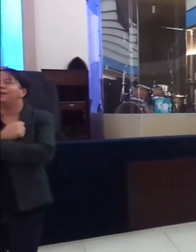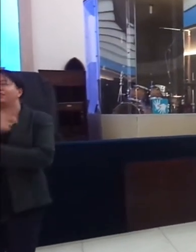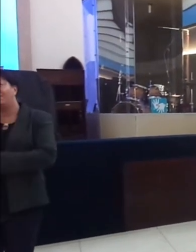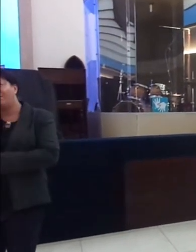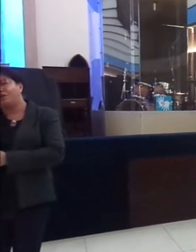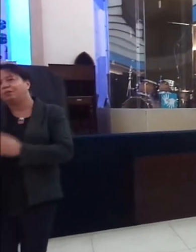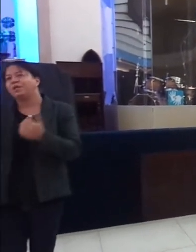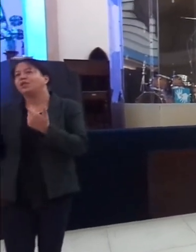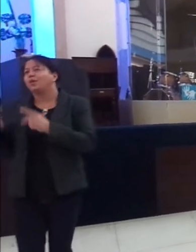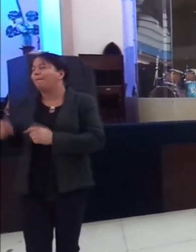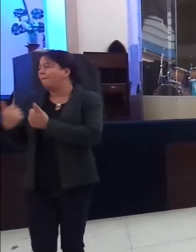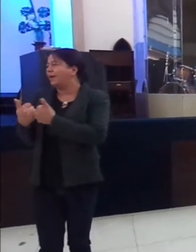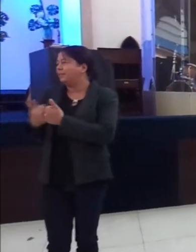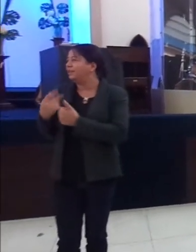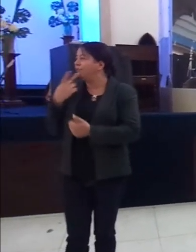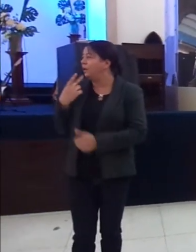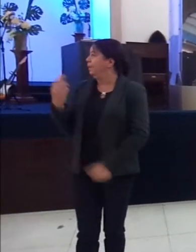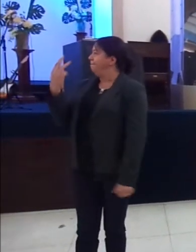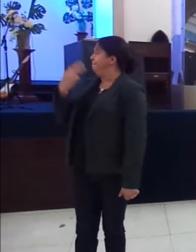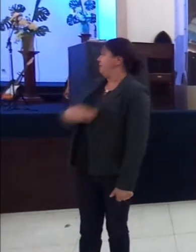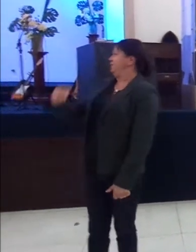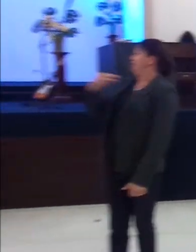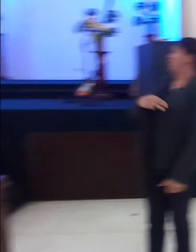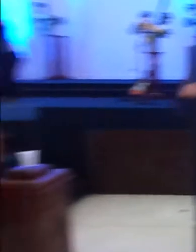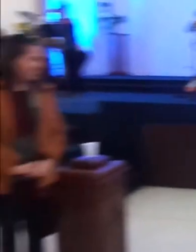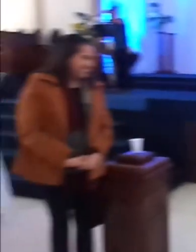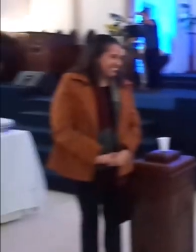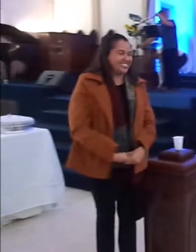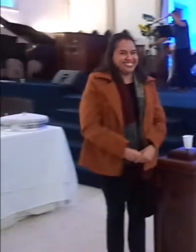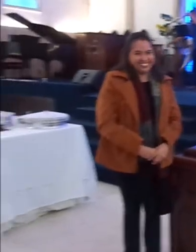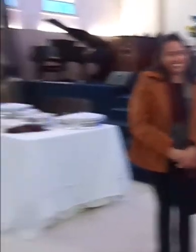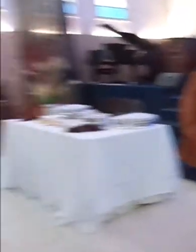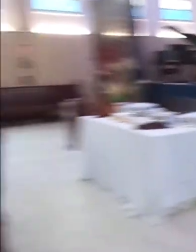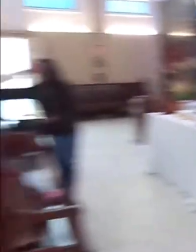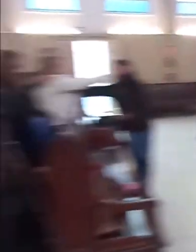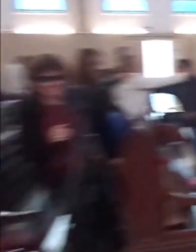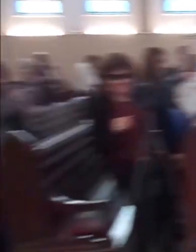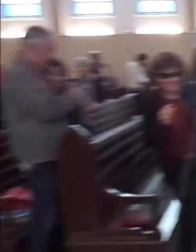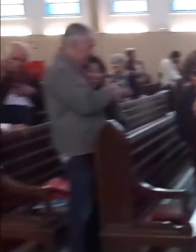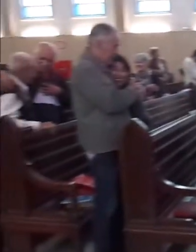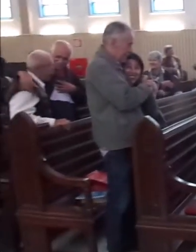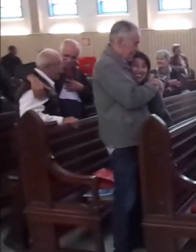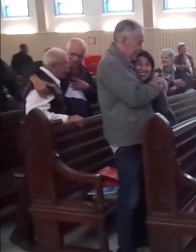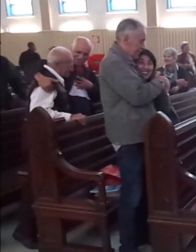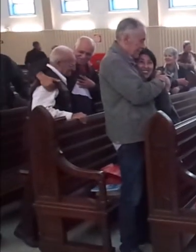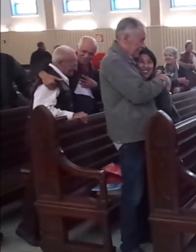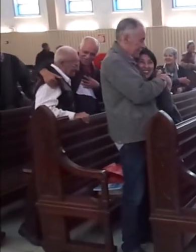forte quem está perto de você e fala assim: misericórdia.